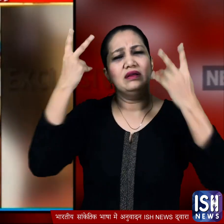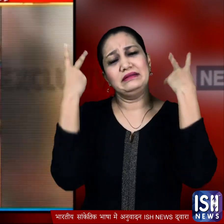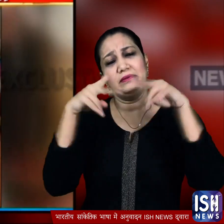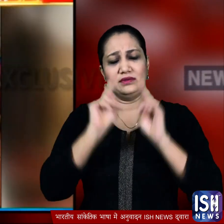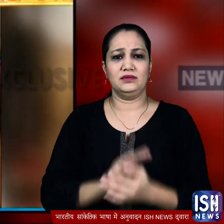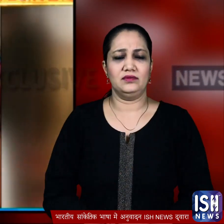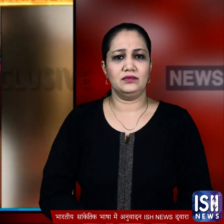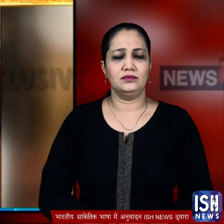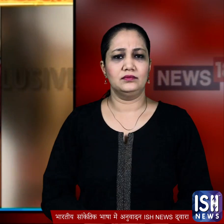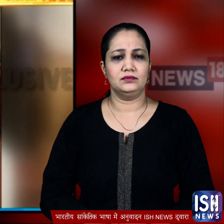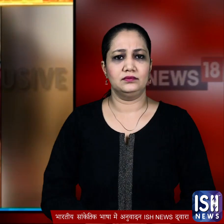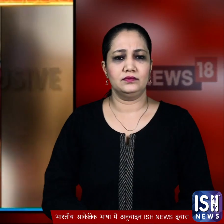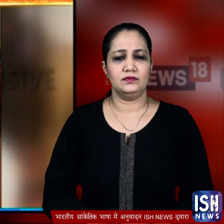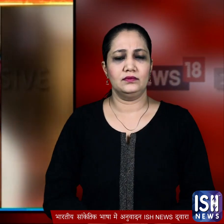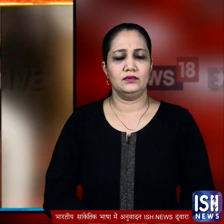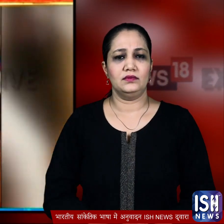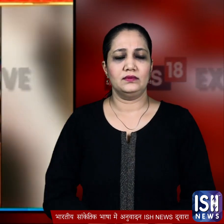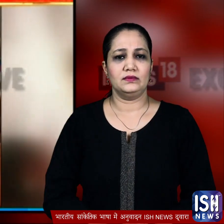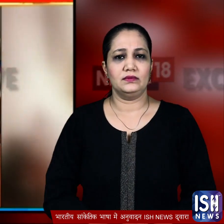ठुमके लगाए।